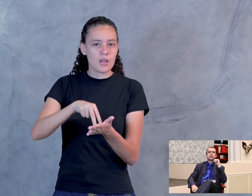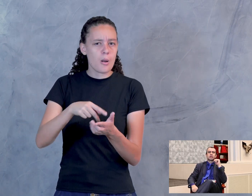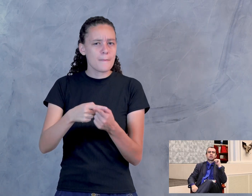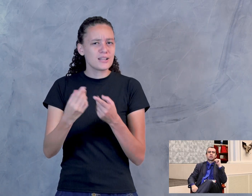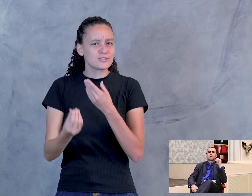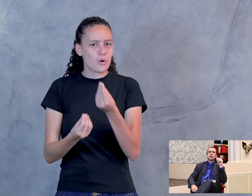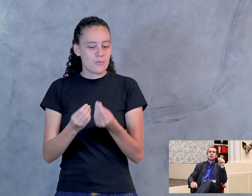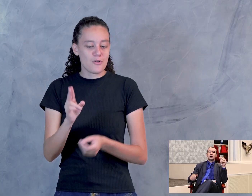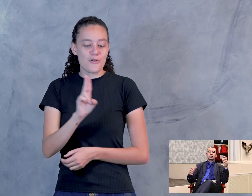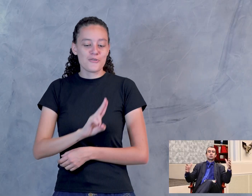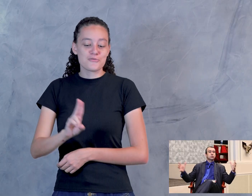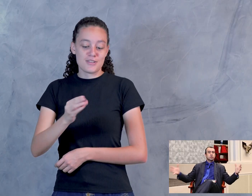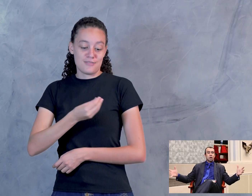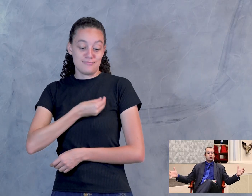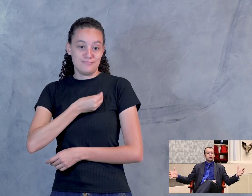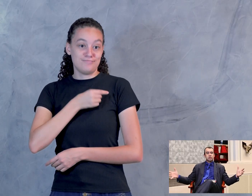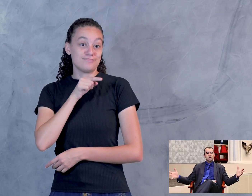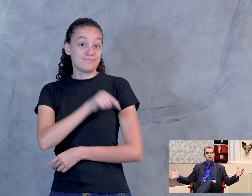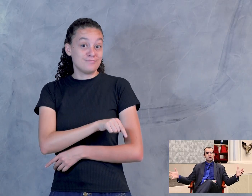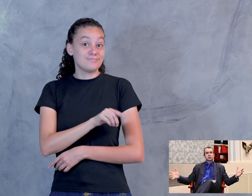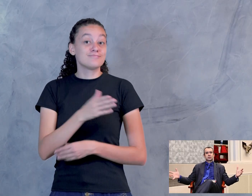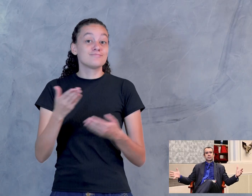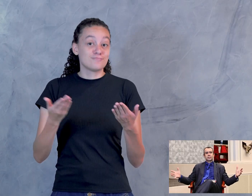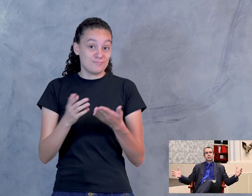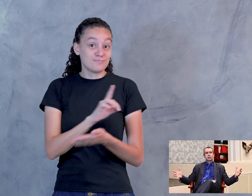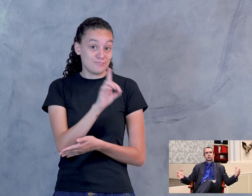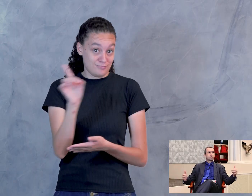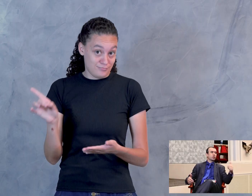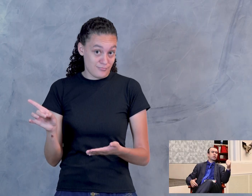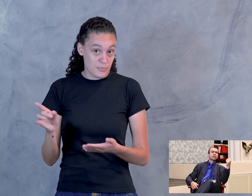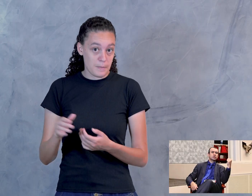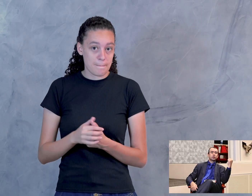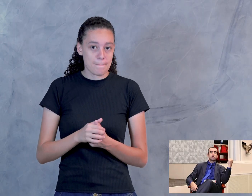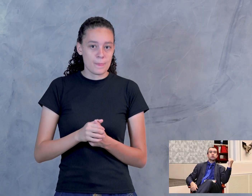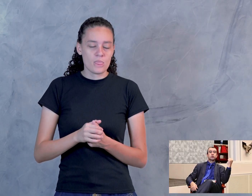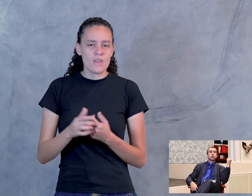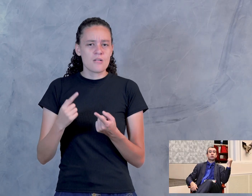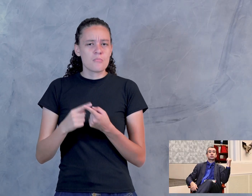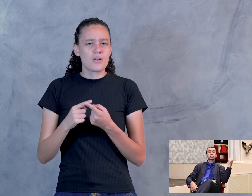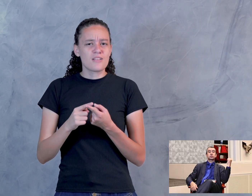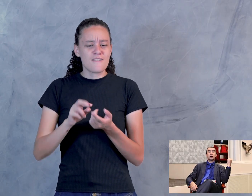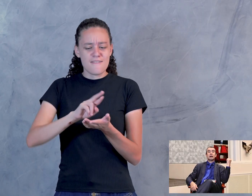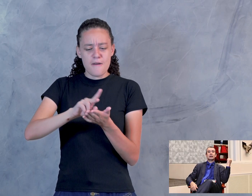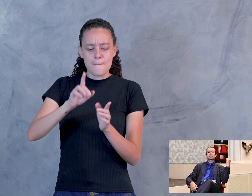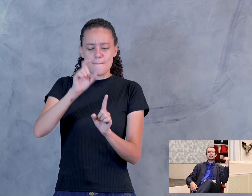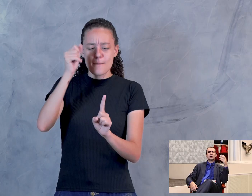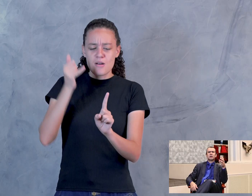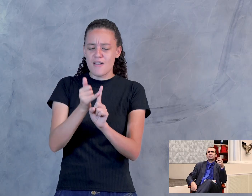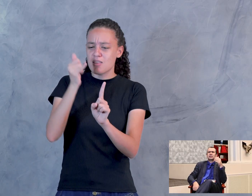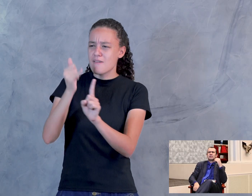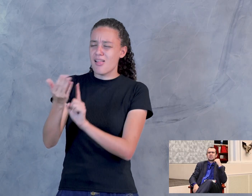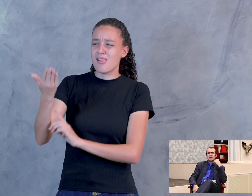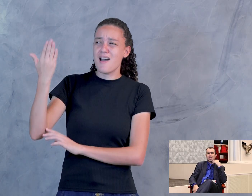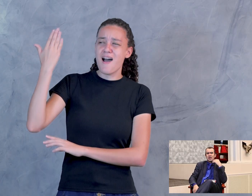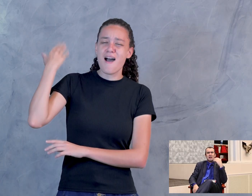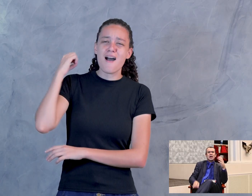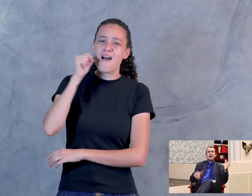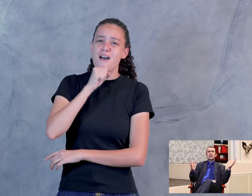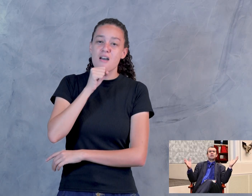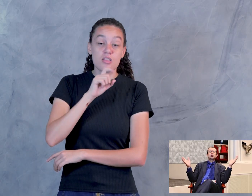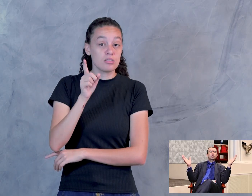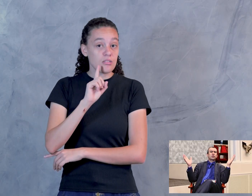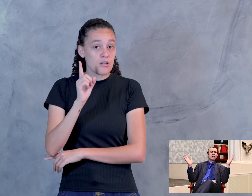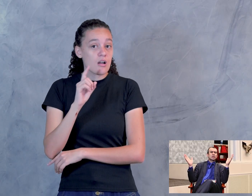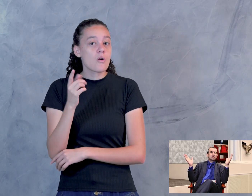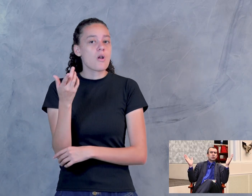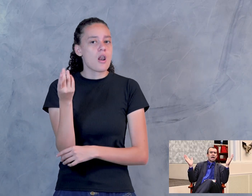um profeta nos nossos dias. Os profetas foram só lá atrás. Alguém diria assim, a